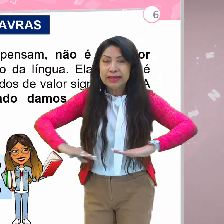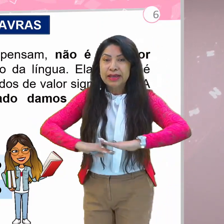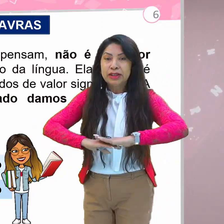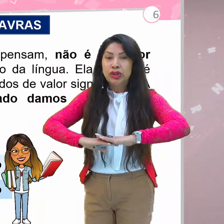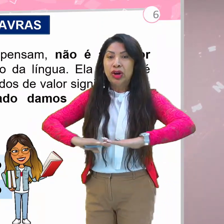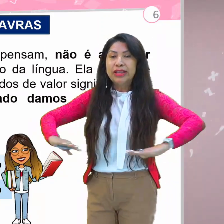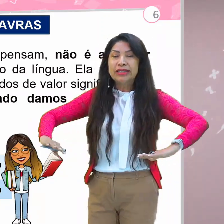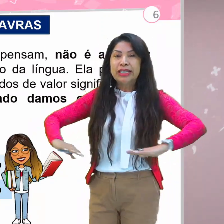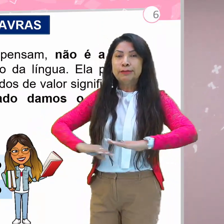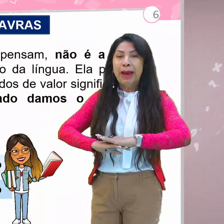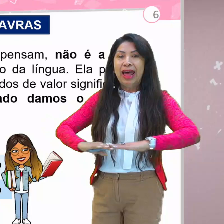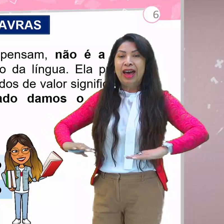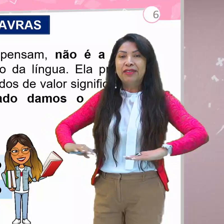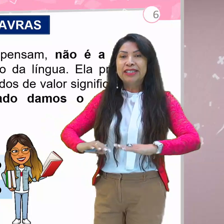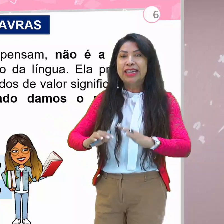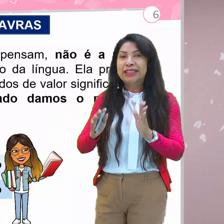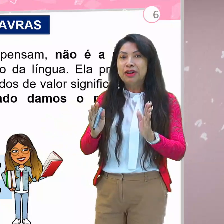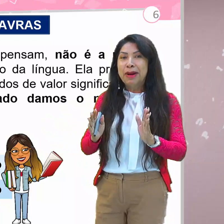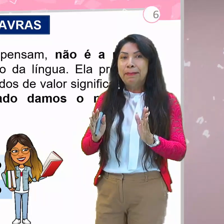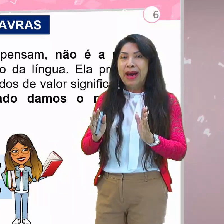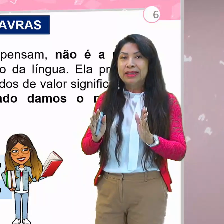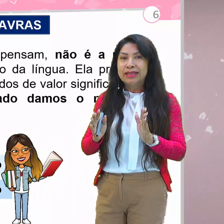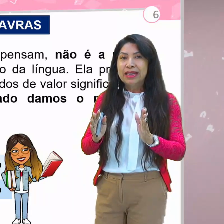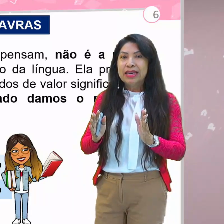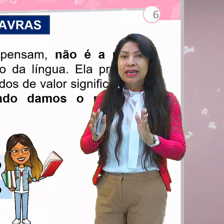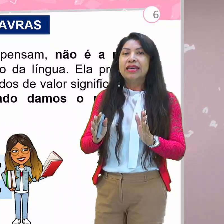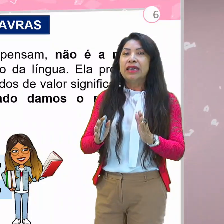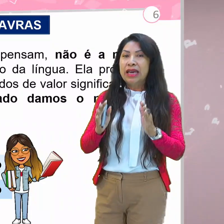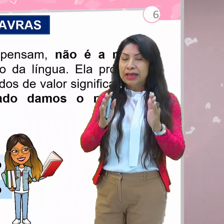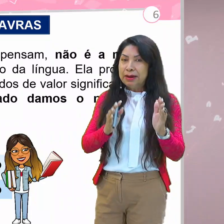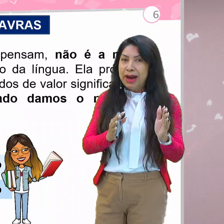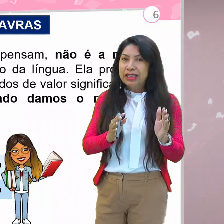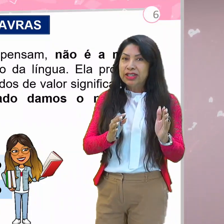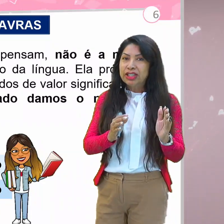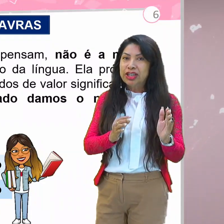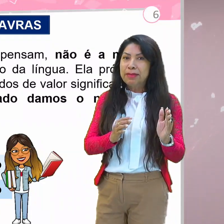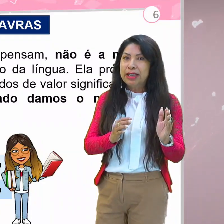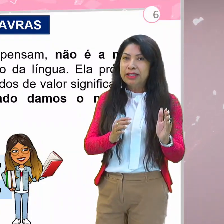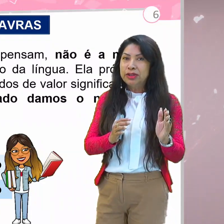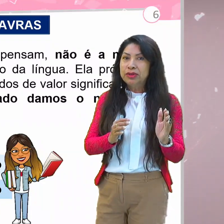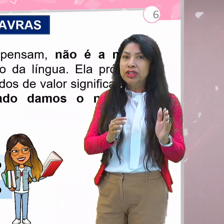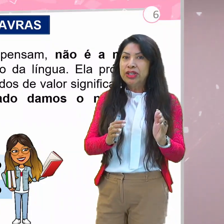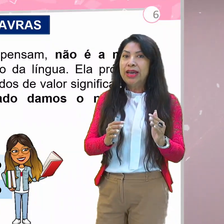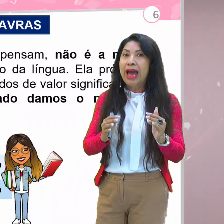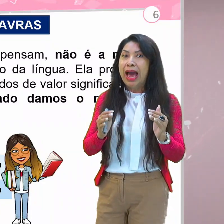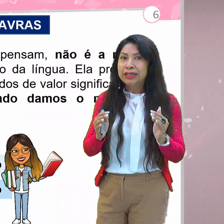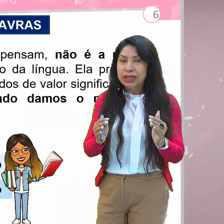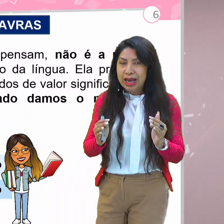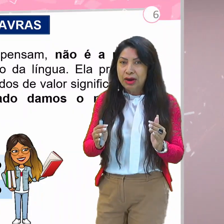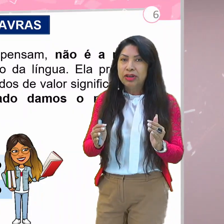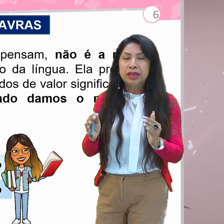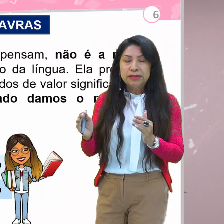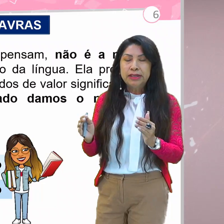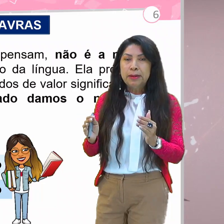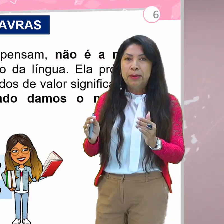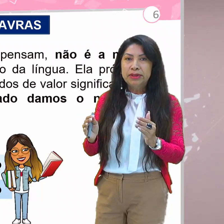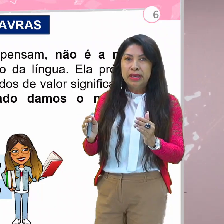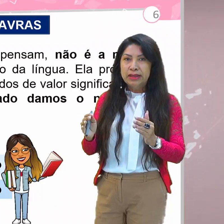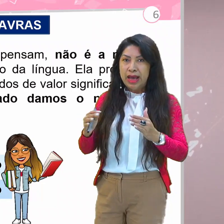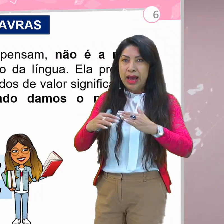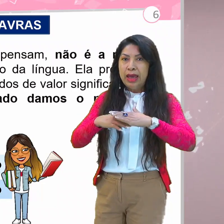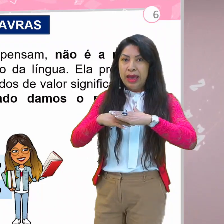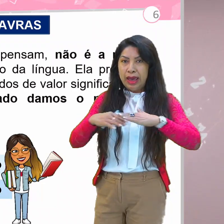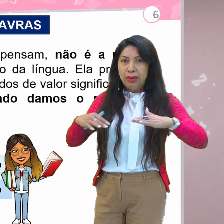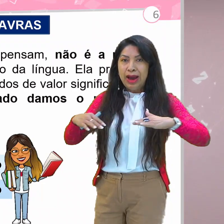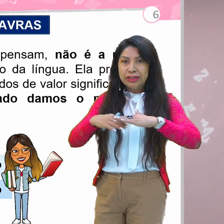a base todas as palavras ela tem uma base e a gramática chama isso de radical nós vamos ver depois